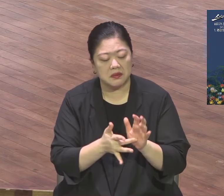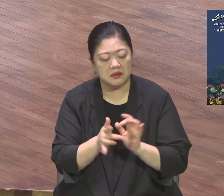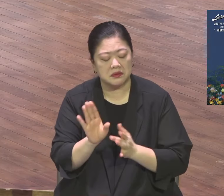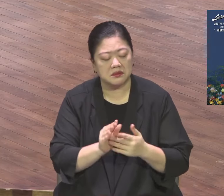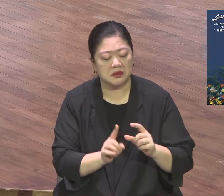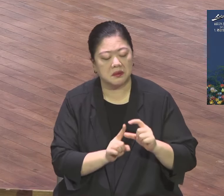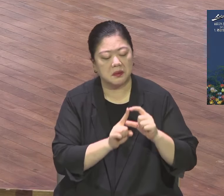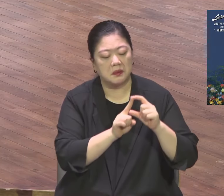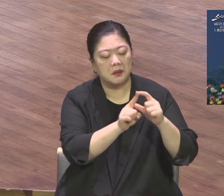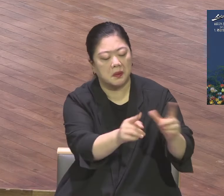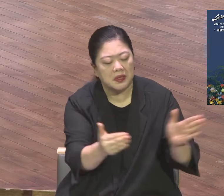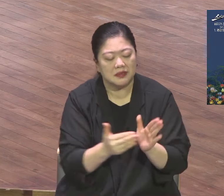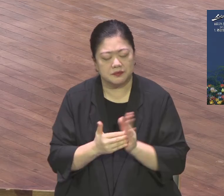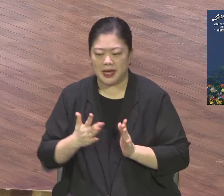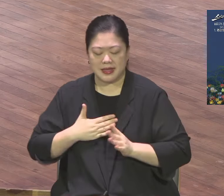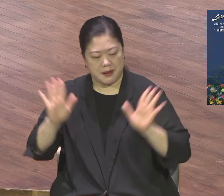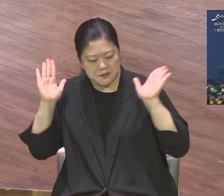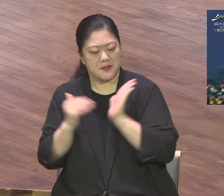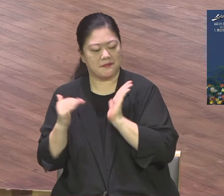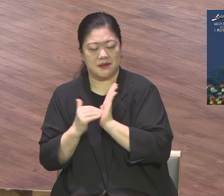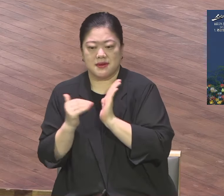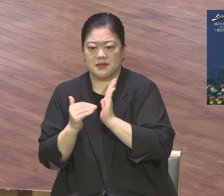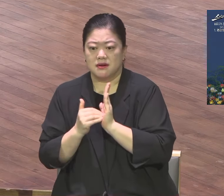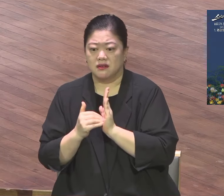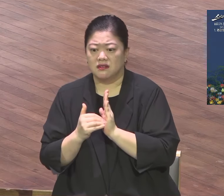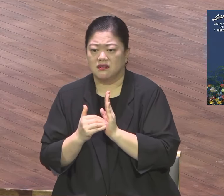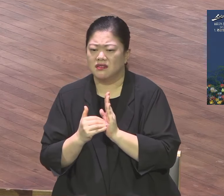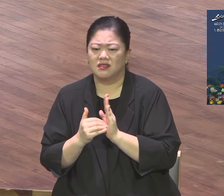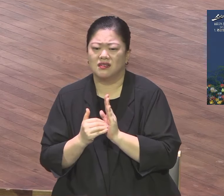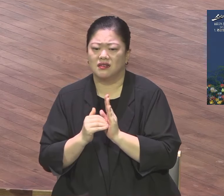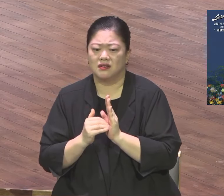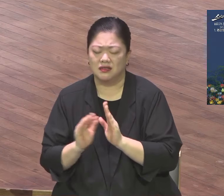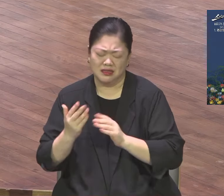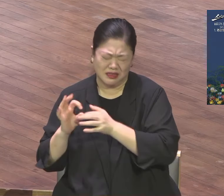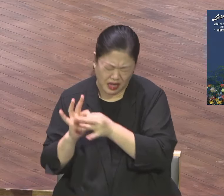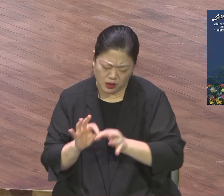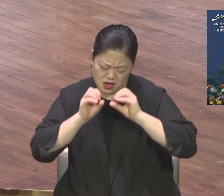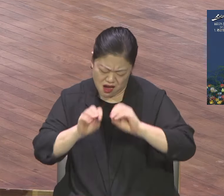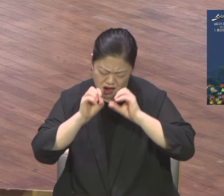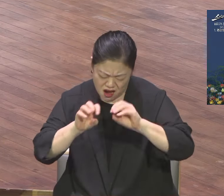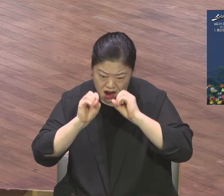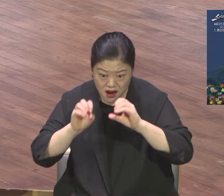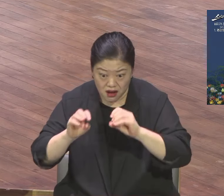순교하나 그날까지 그렇게 살았다니, 일심심 지속으로 달려갔다니까요.